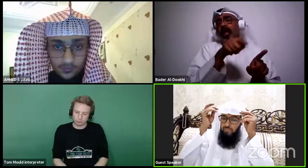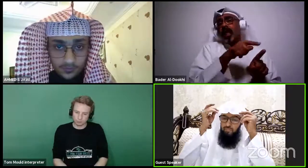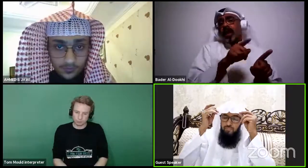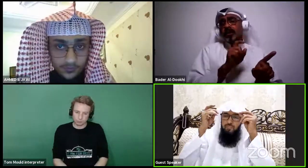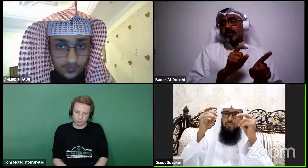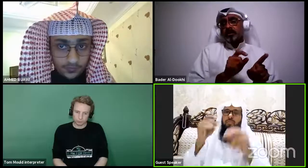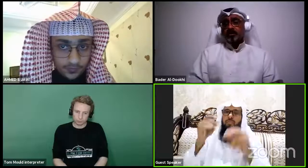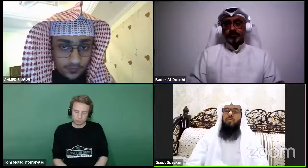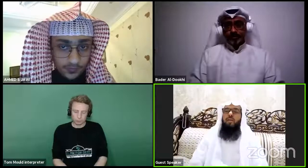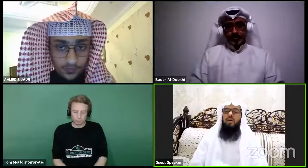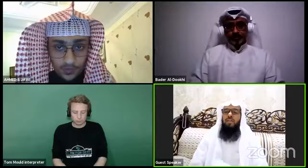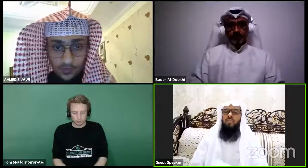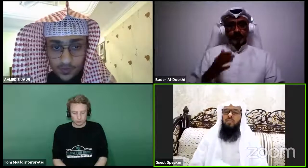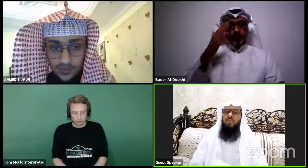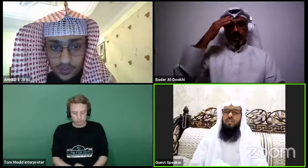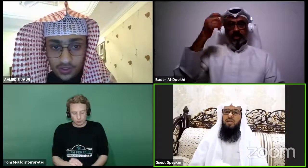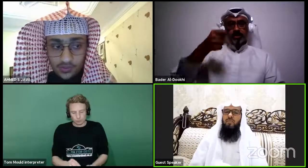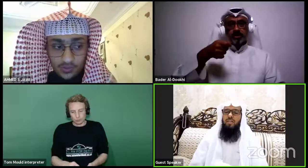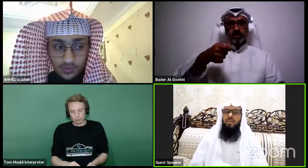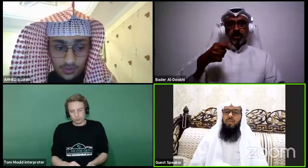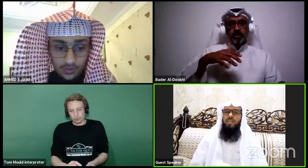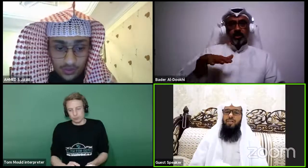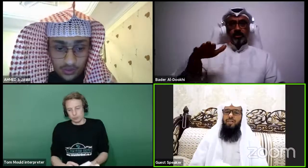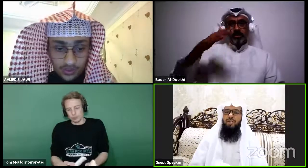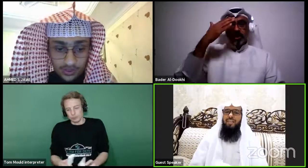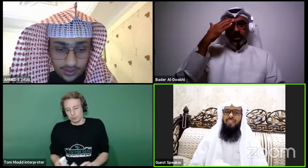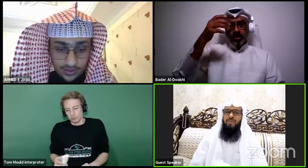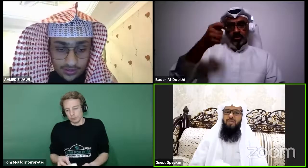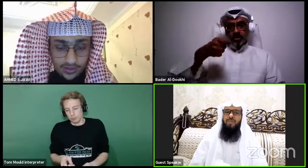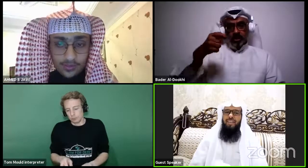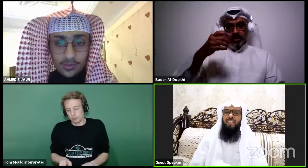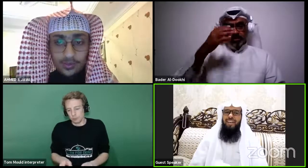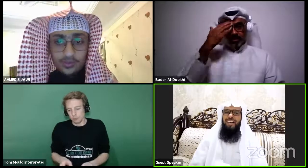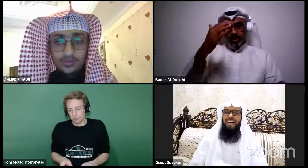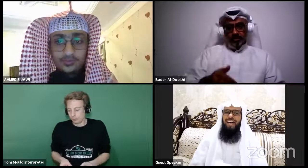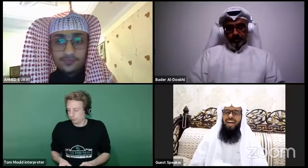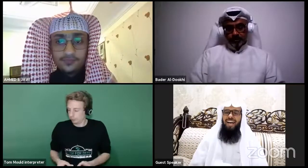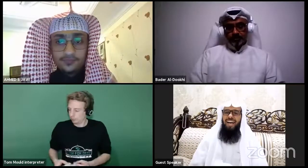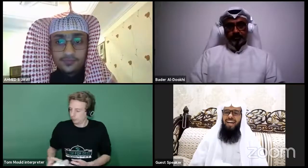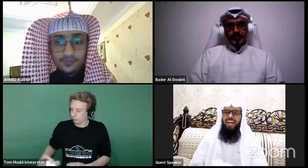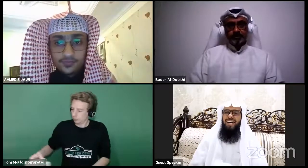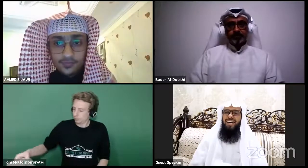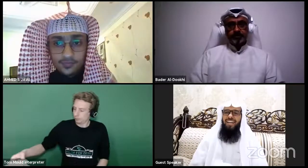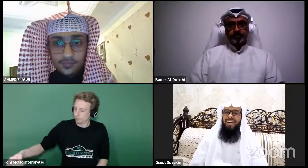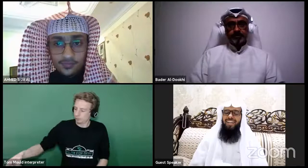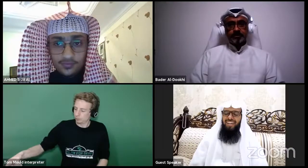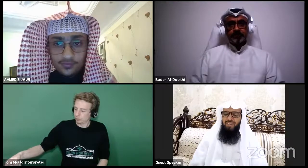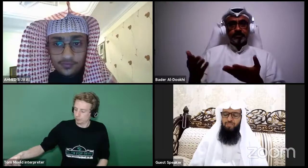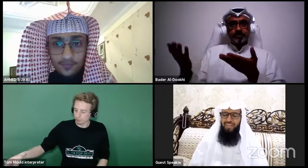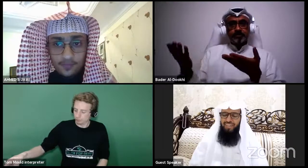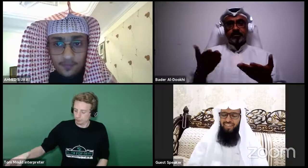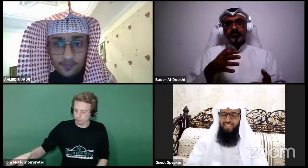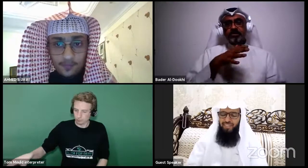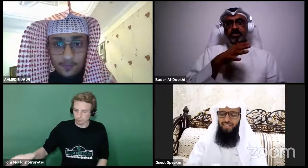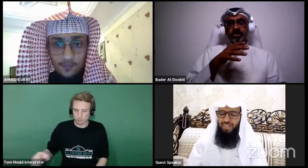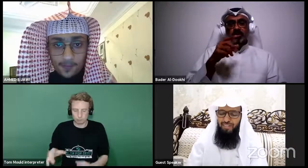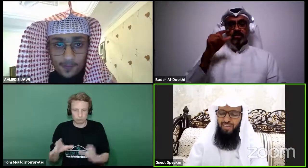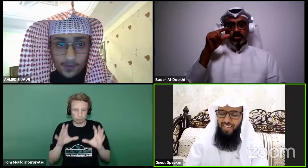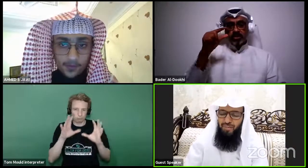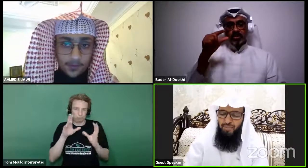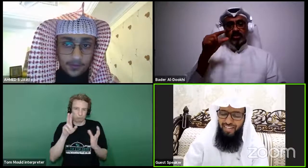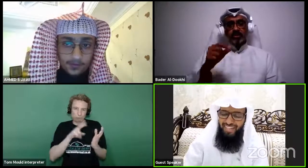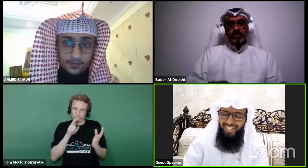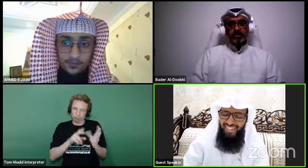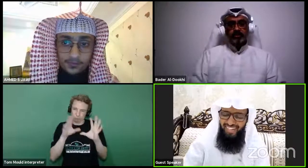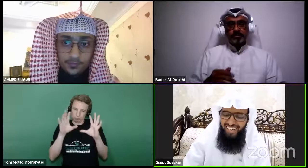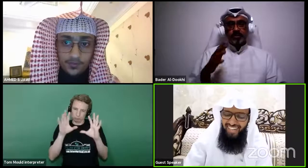السلام عليكم ورحمة الله. وعليكم السلام ورحمة الله وبركاته. حيا الله فضيلة الشيخ الدكتور مسعد. بارك الله فيكم، كيف